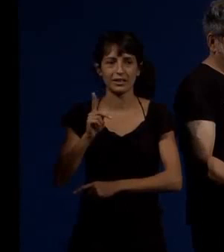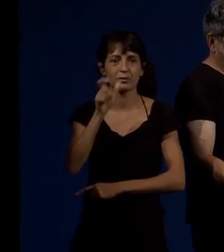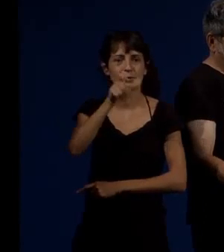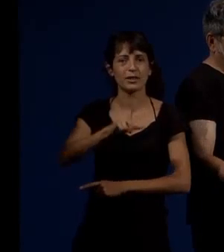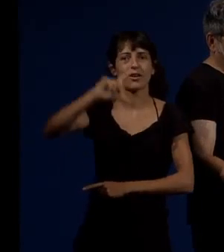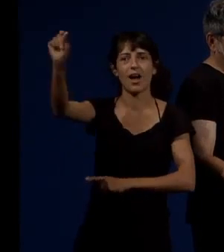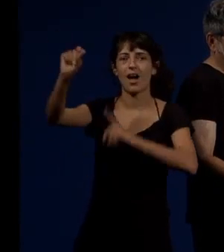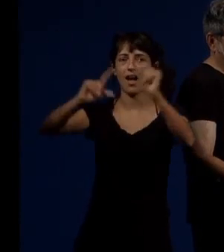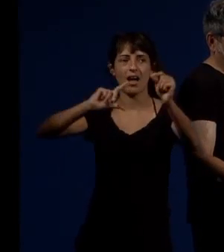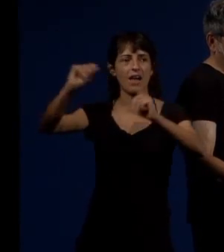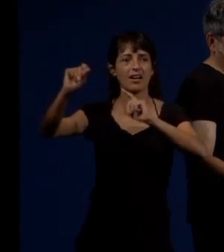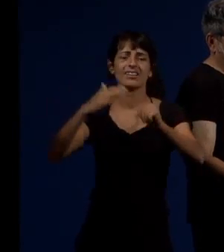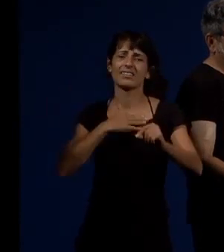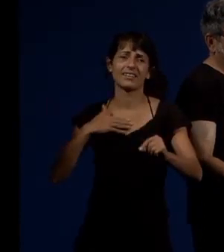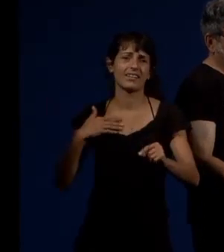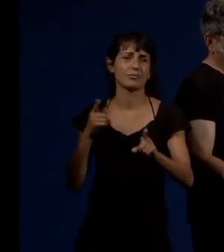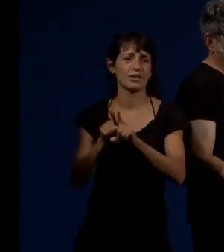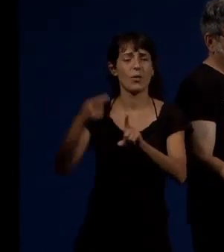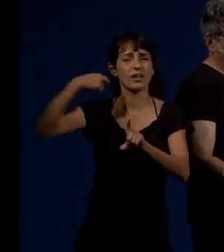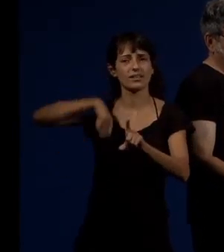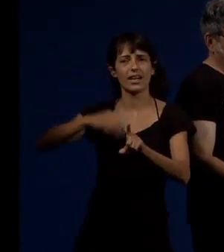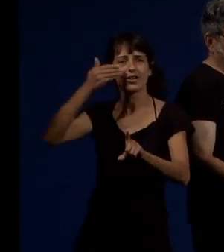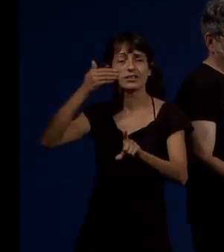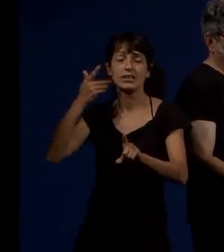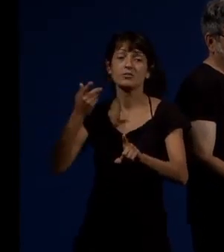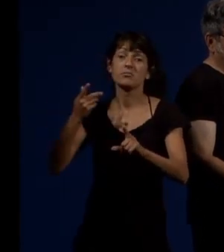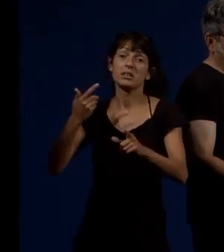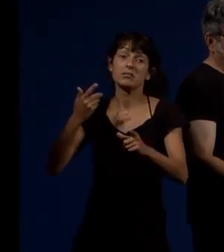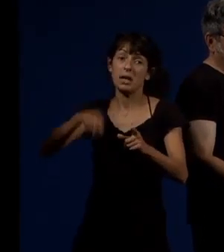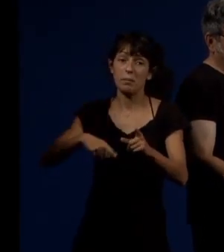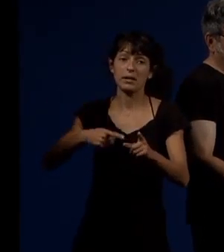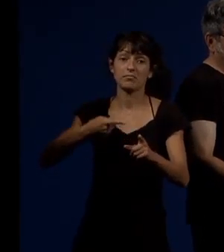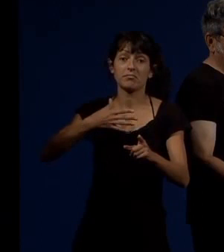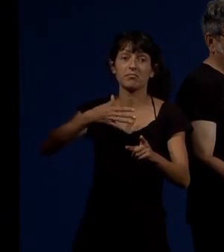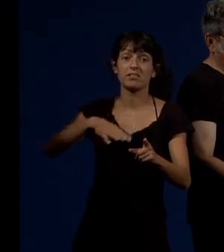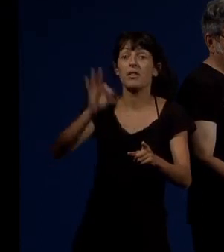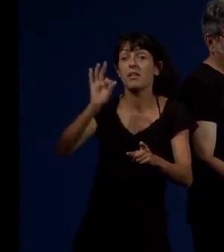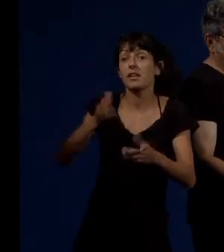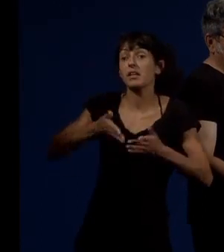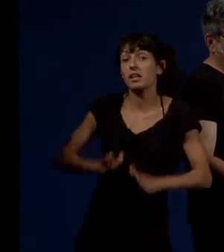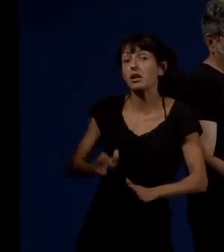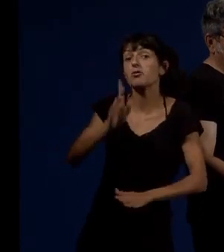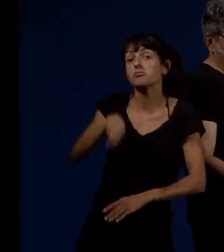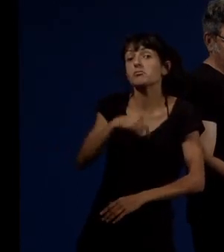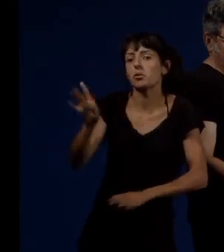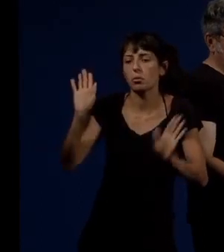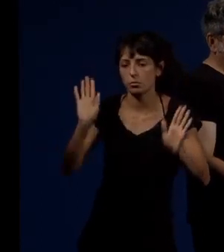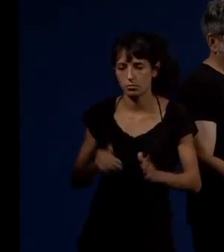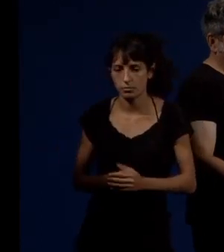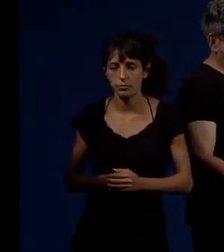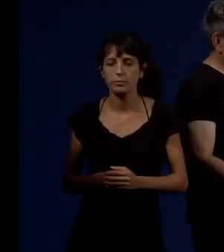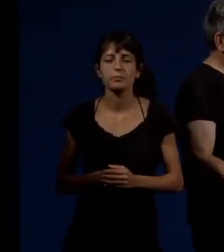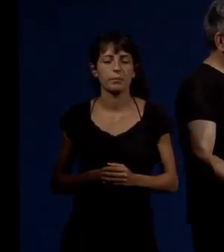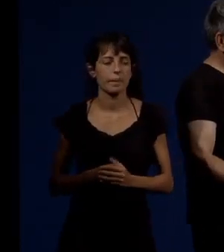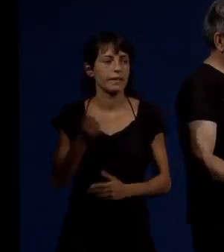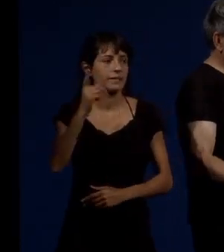dignos, condicións de vida dignas e que poidamos decidir se temos fillos ou non. Aínda que ben mirado o feito de que teñamos este billete, eu creo